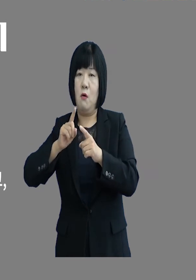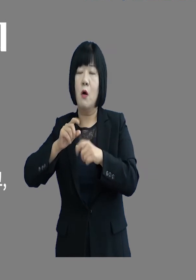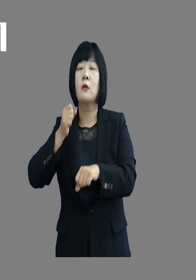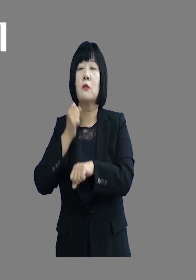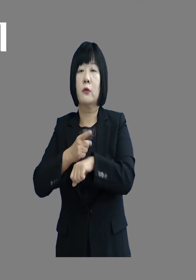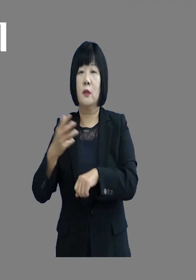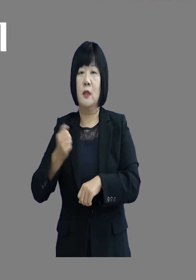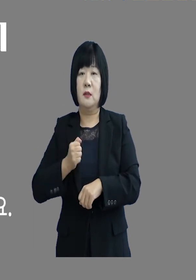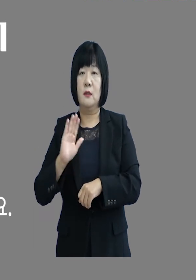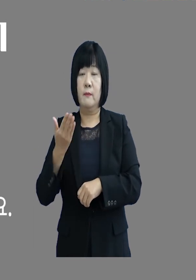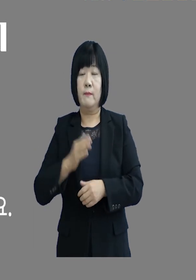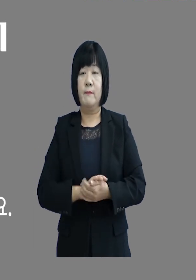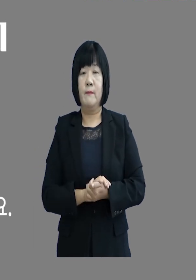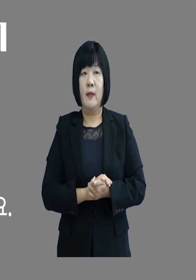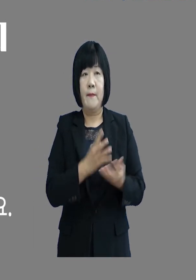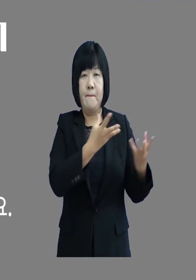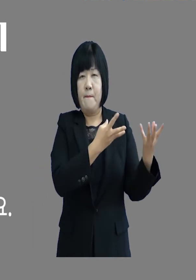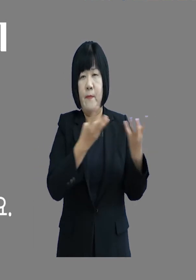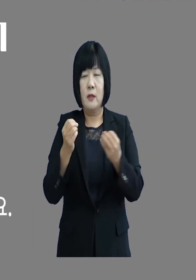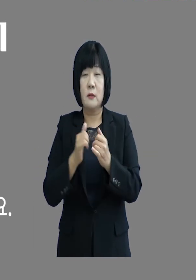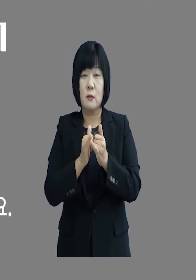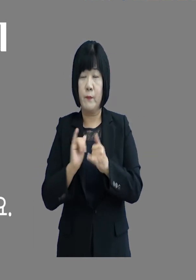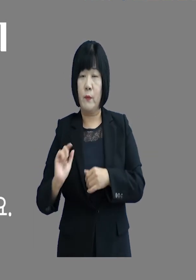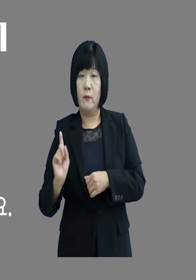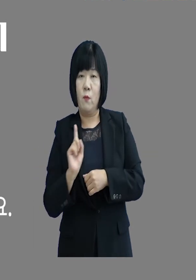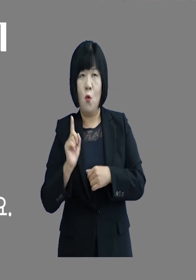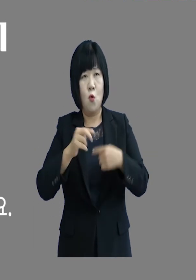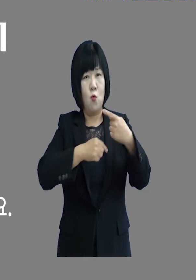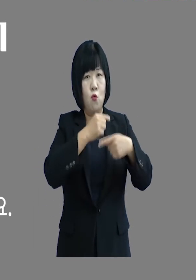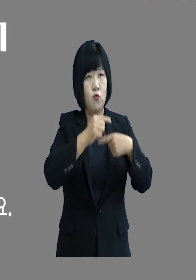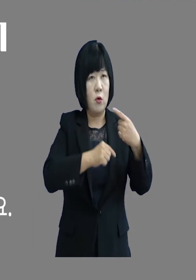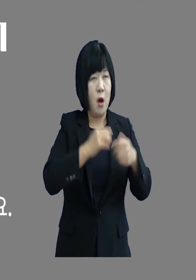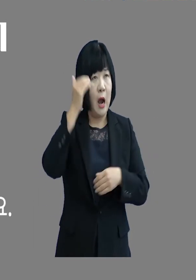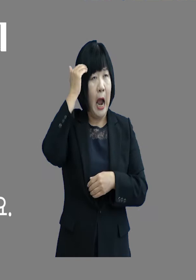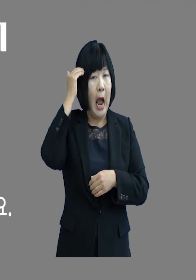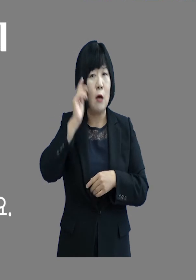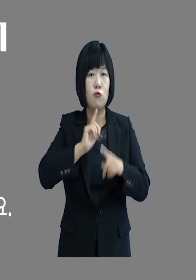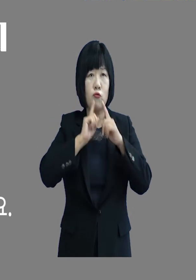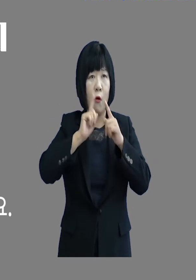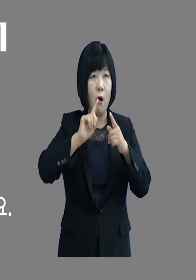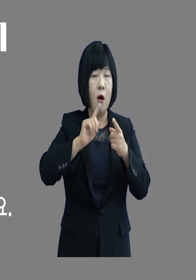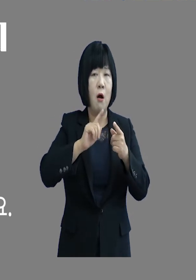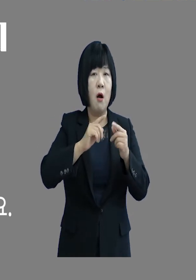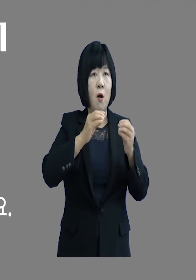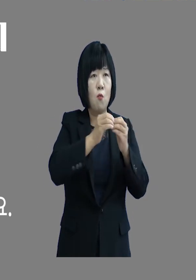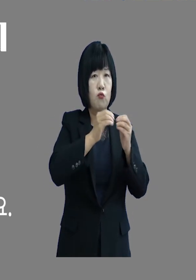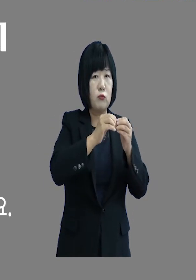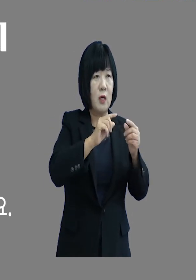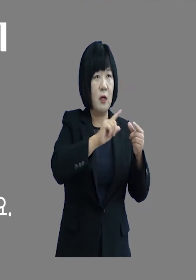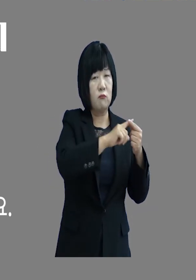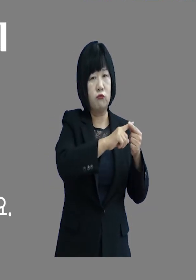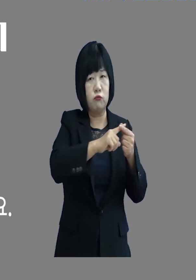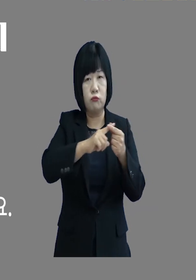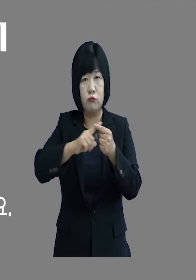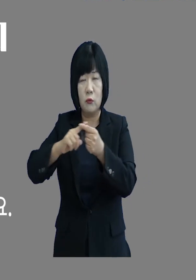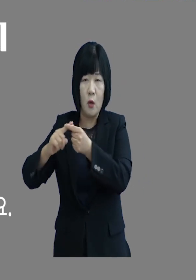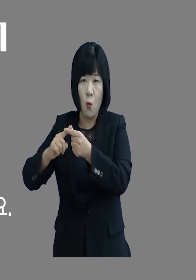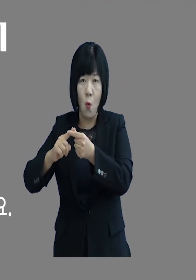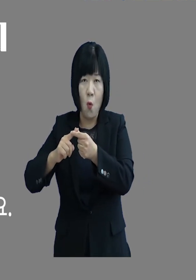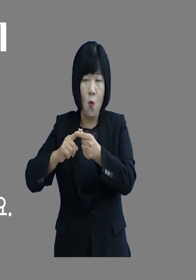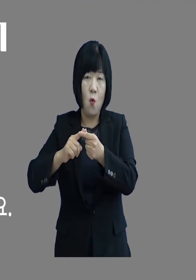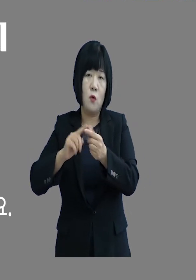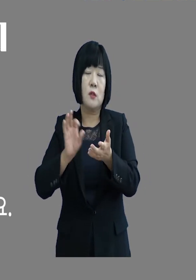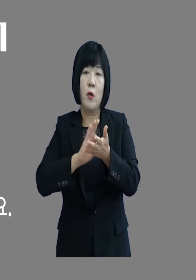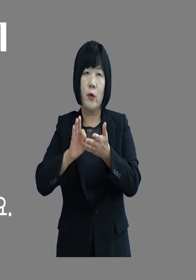있습니다. 많은 사람들이 수어가 한국어 어순 그대로를 손으로 표현한다고 생각하지만